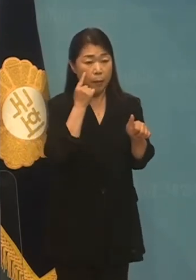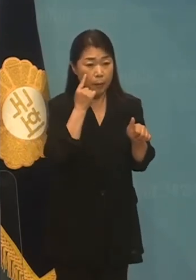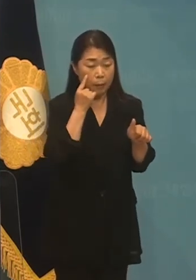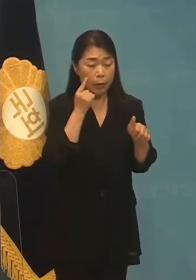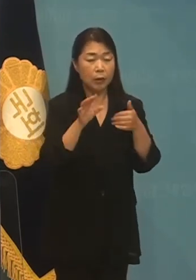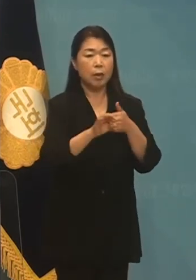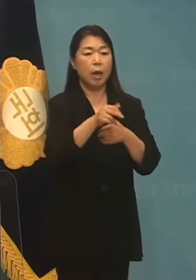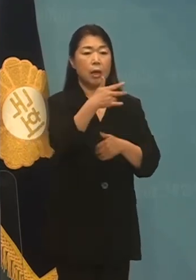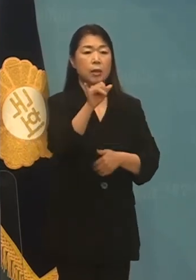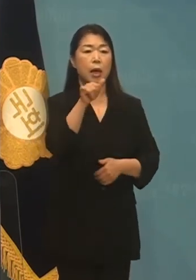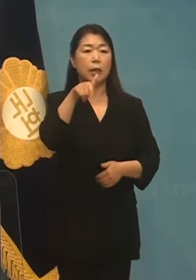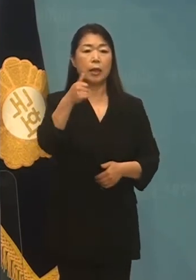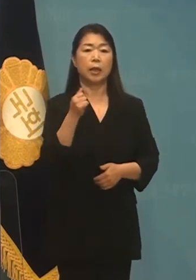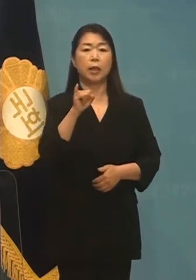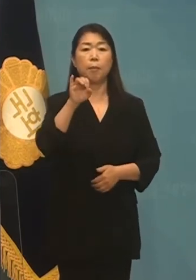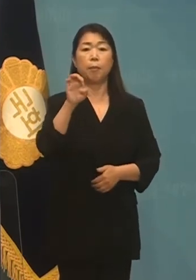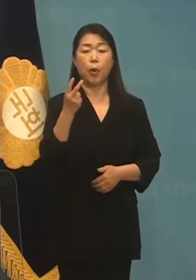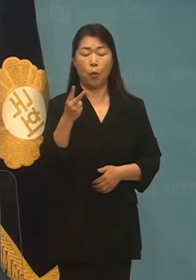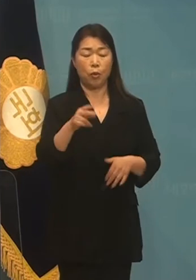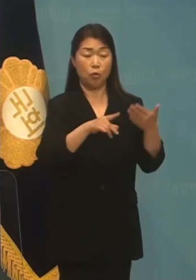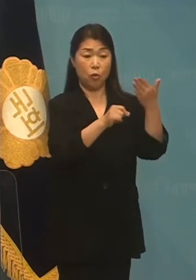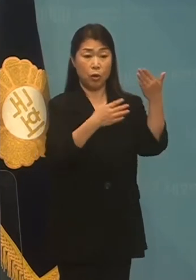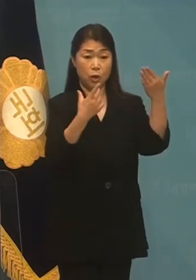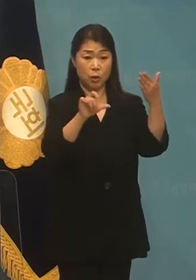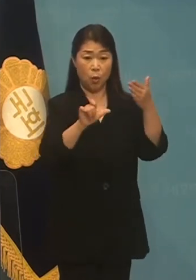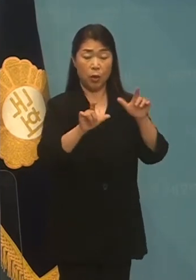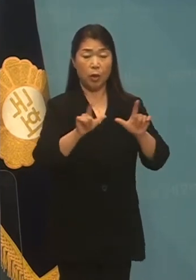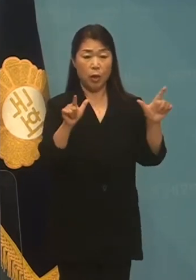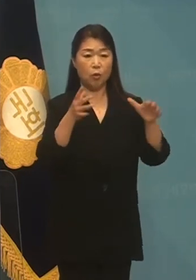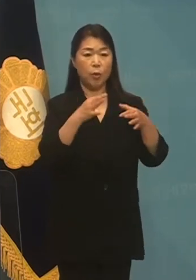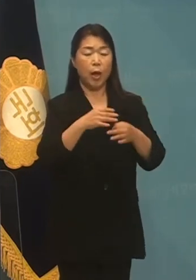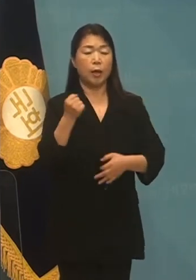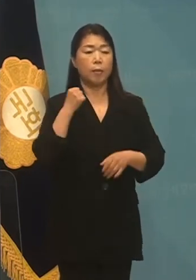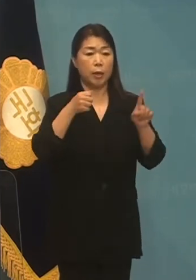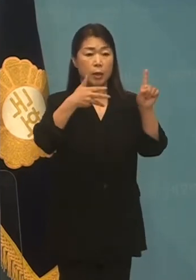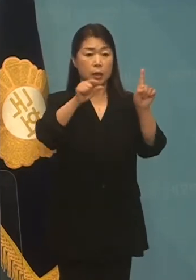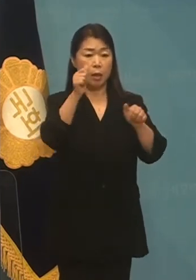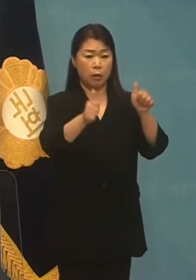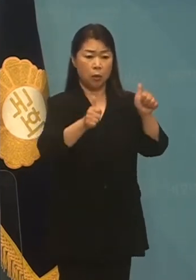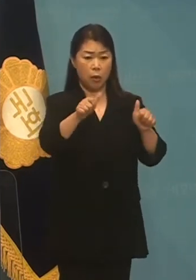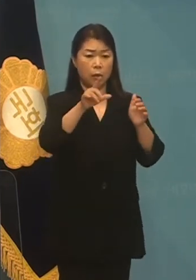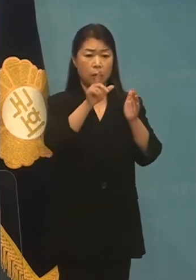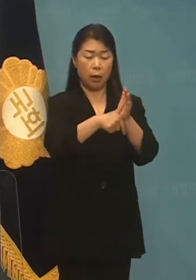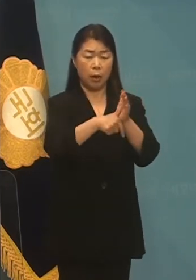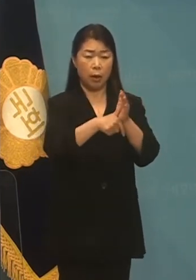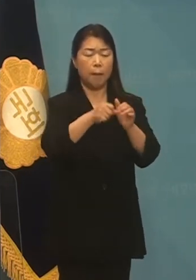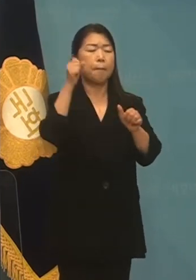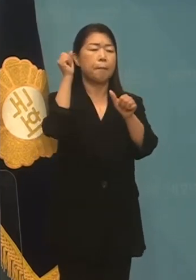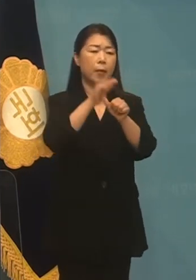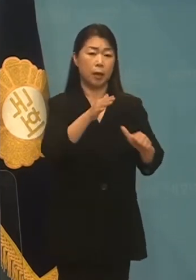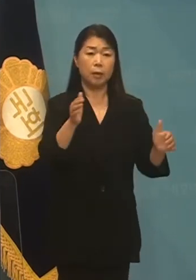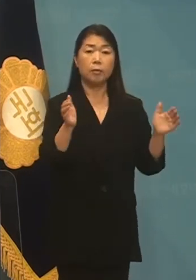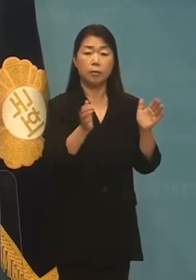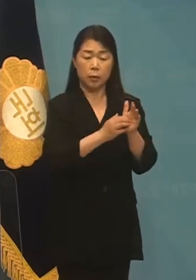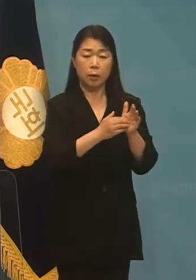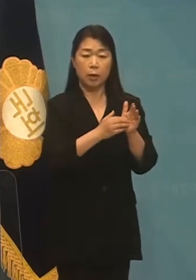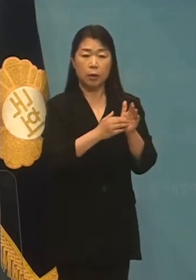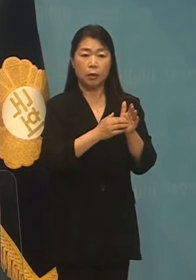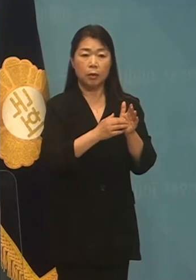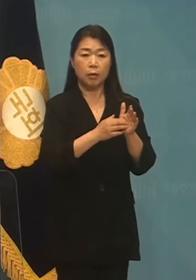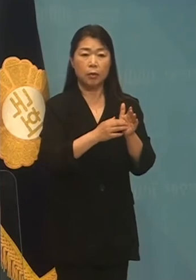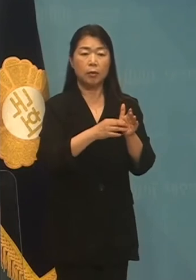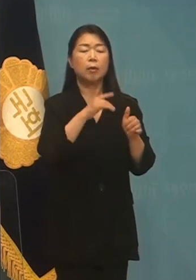후보는 9월 15일 국민의힘 1차 경선에서